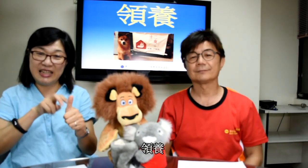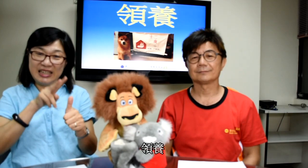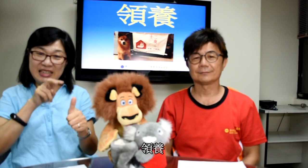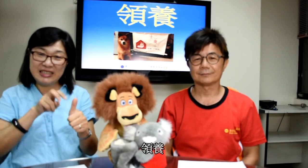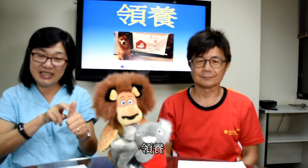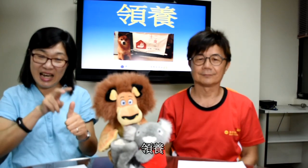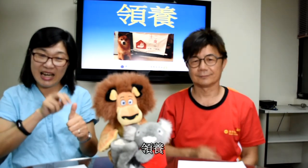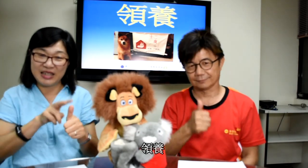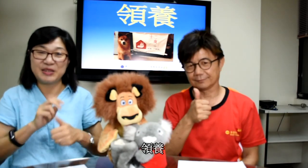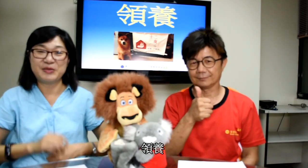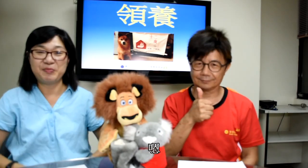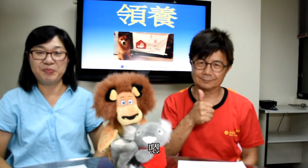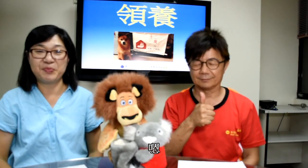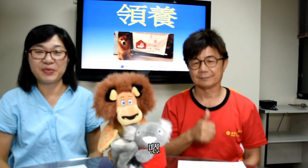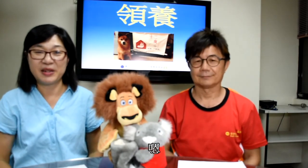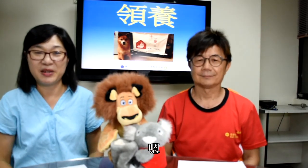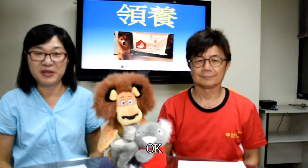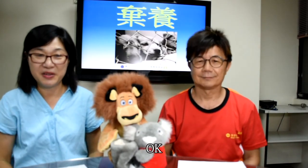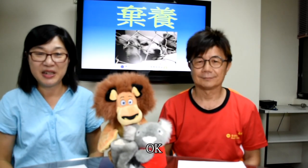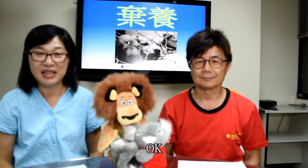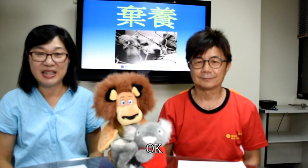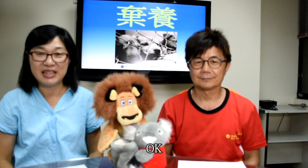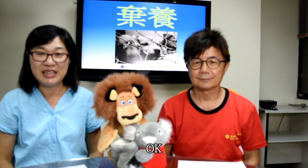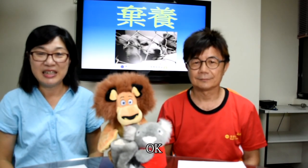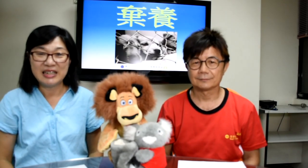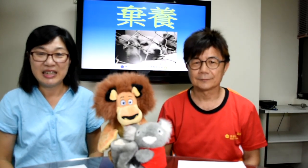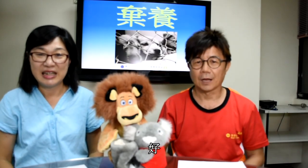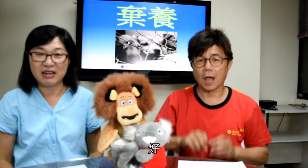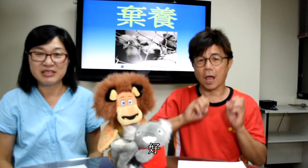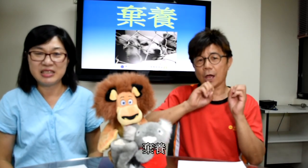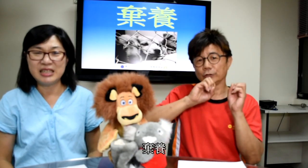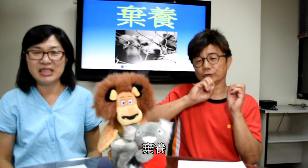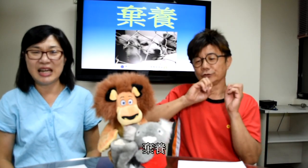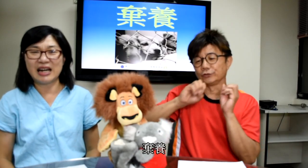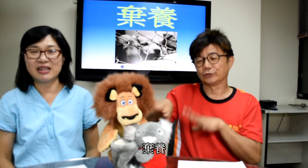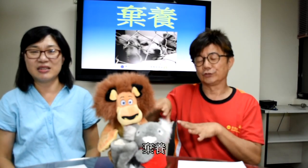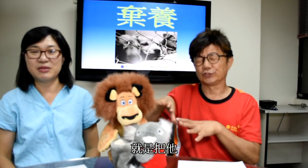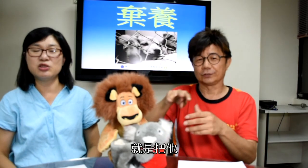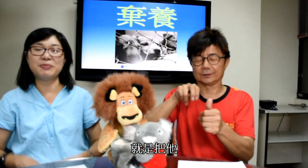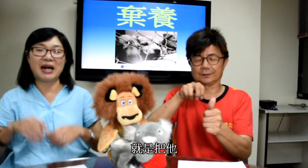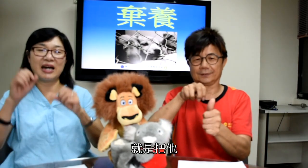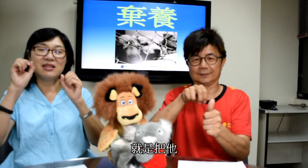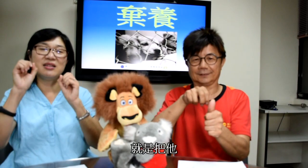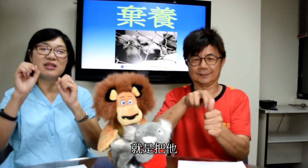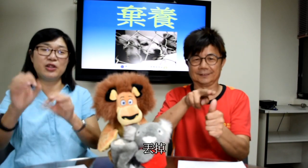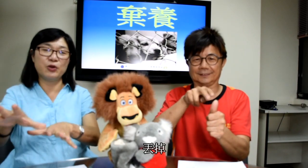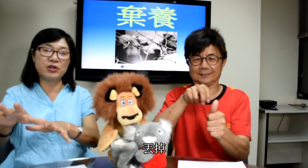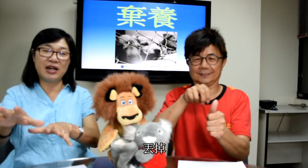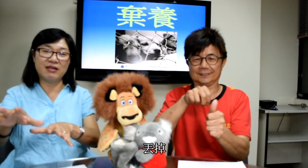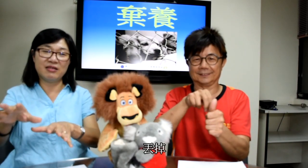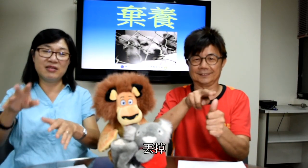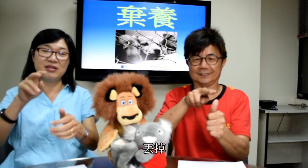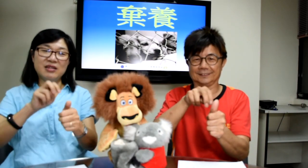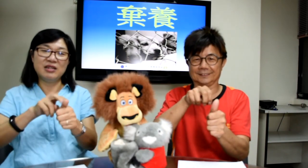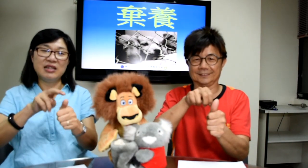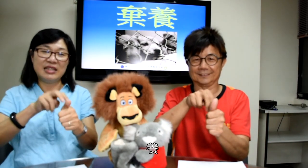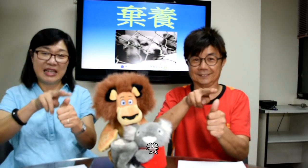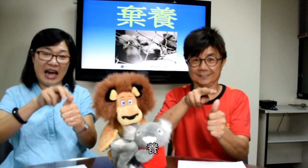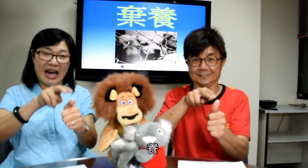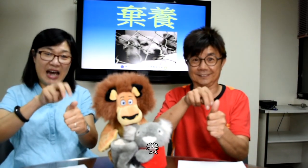领养，OK， 好，弃养就是把它丢掉，养